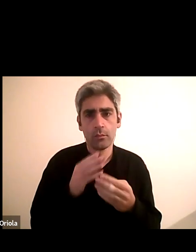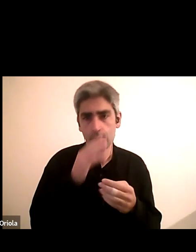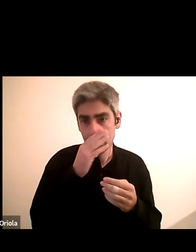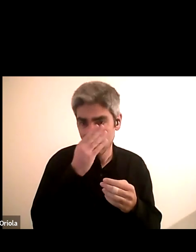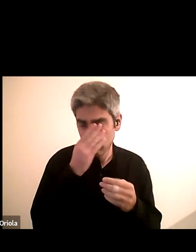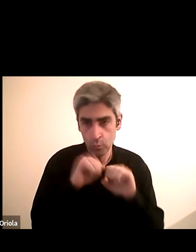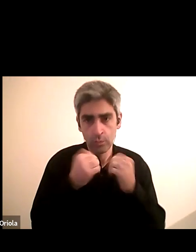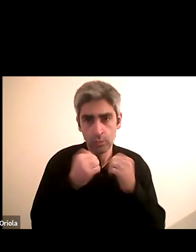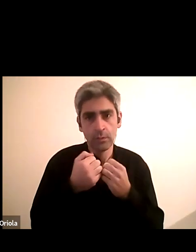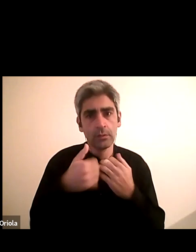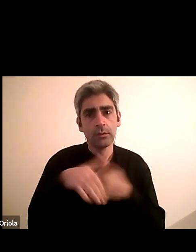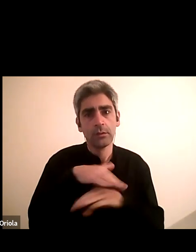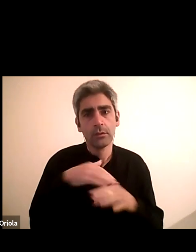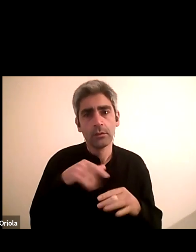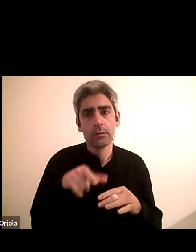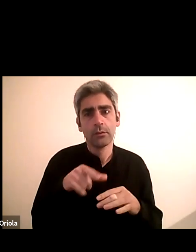Sociedade